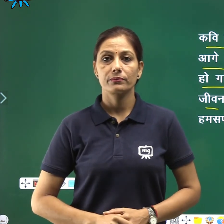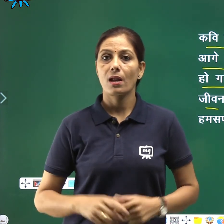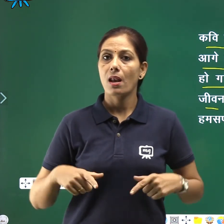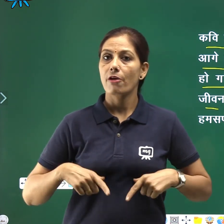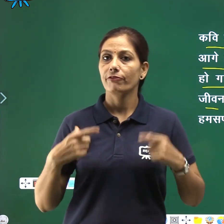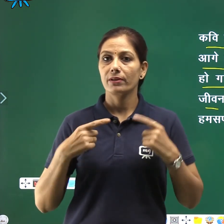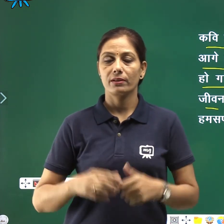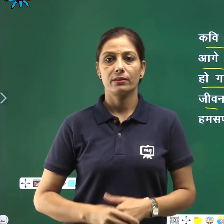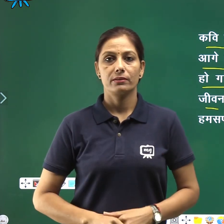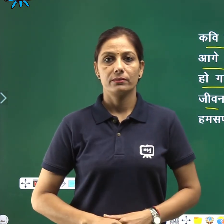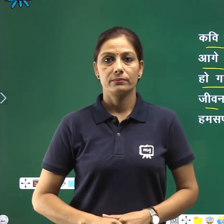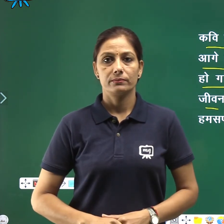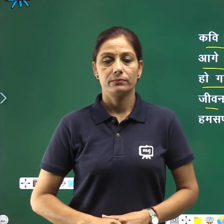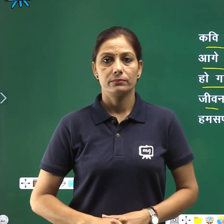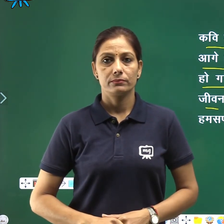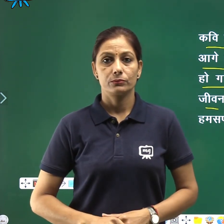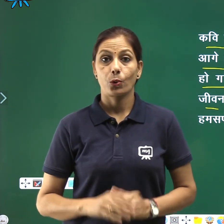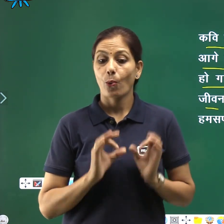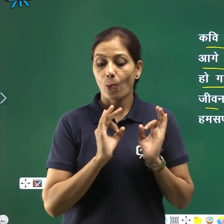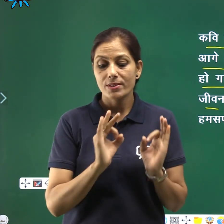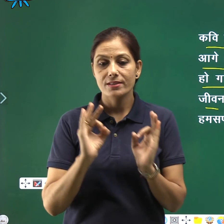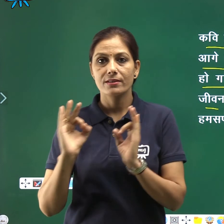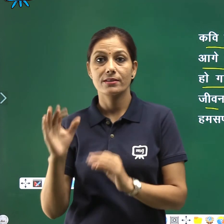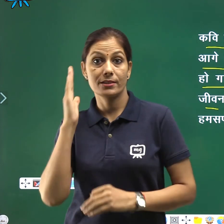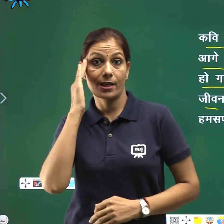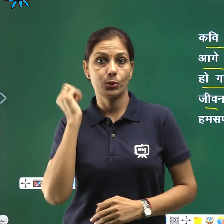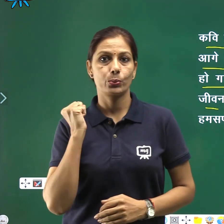जीवन की मीठी यादों को